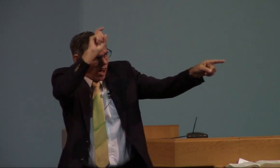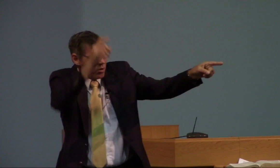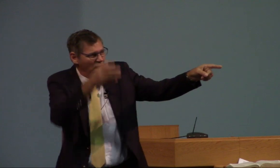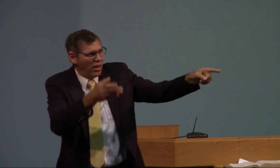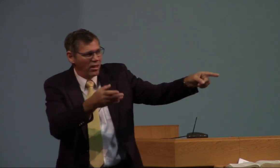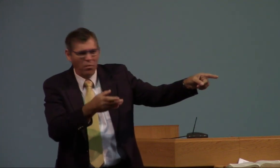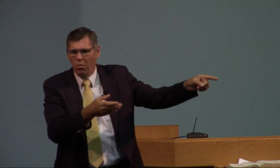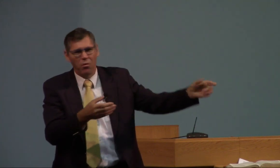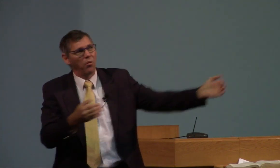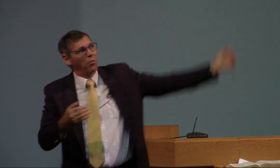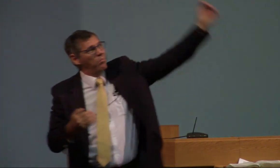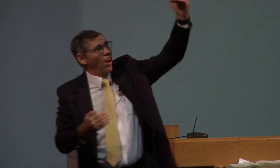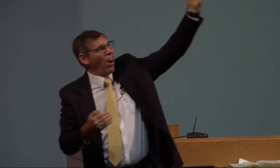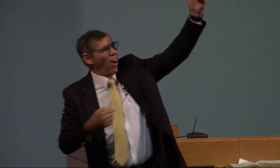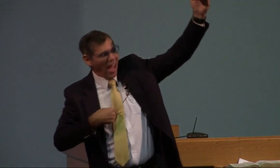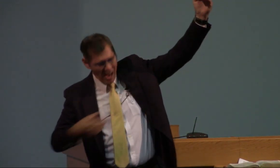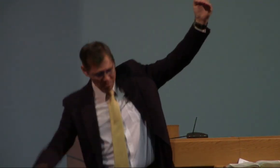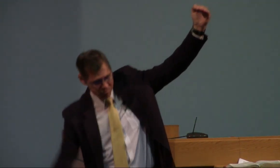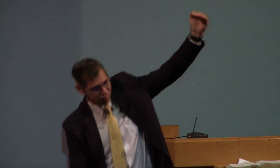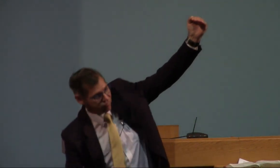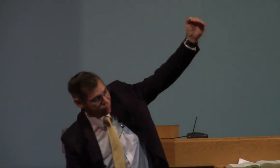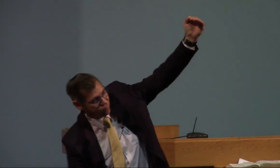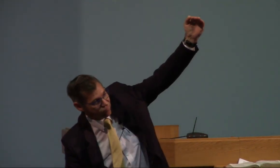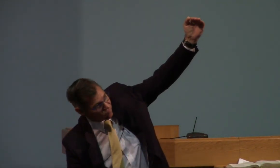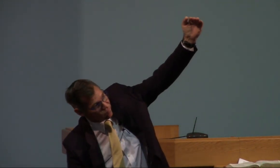Farao, daar ek,